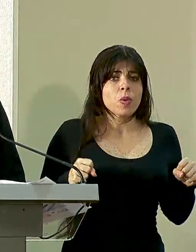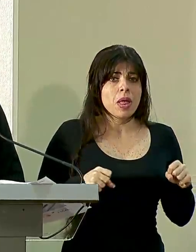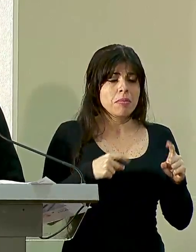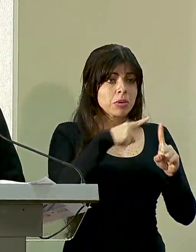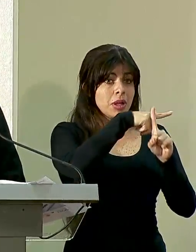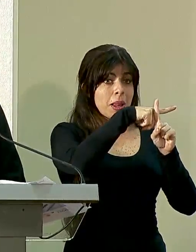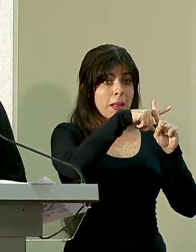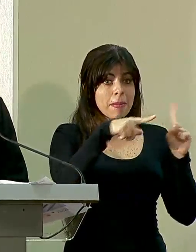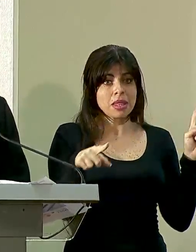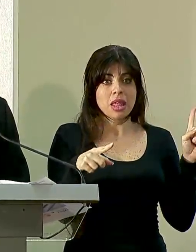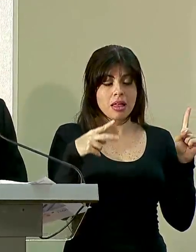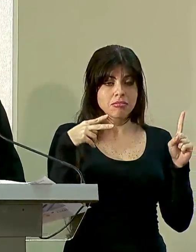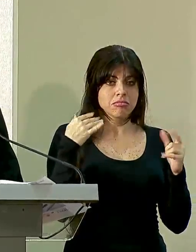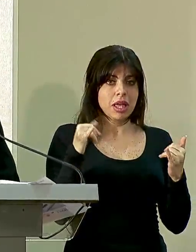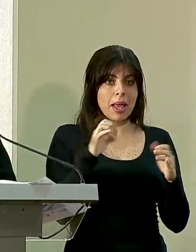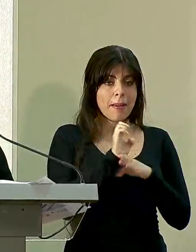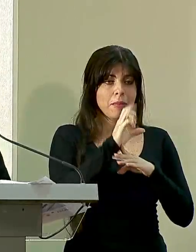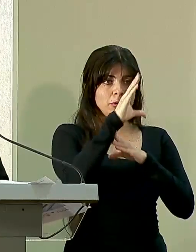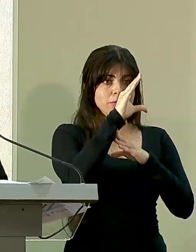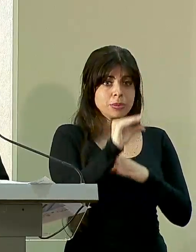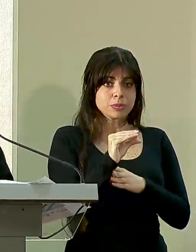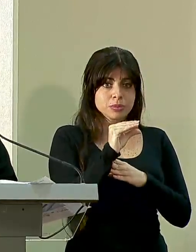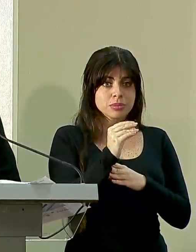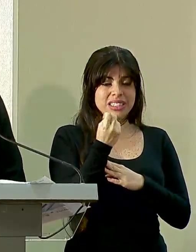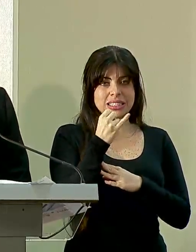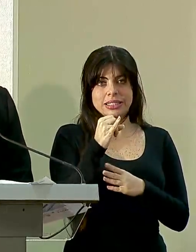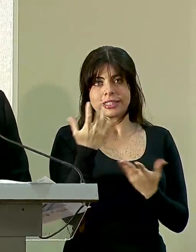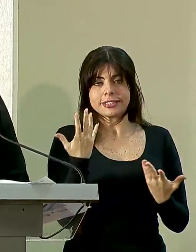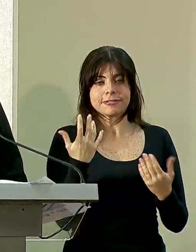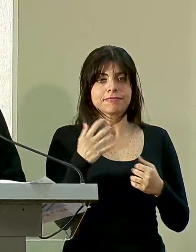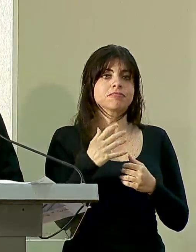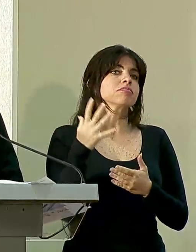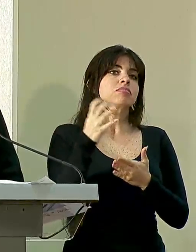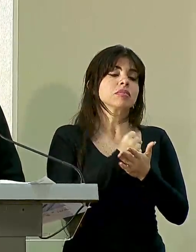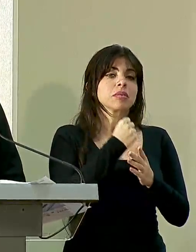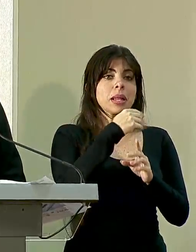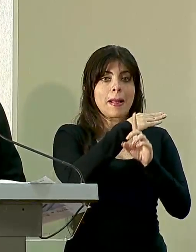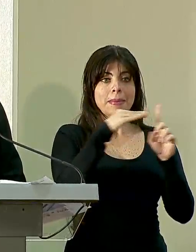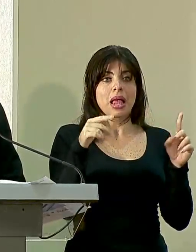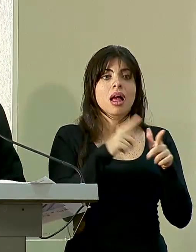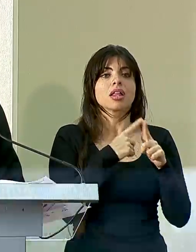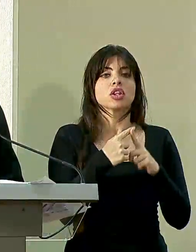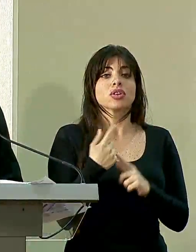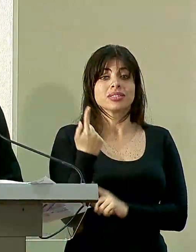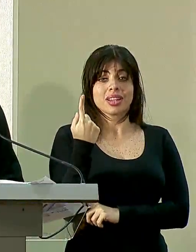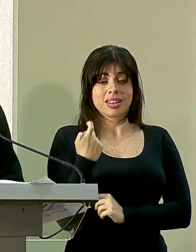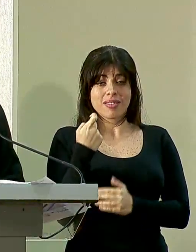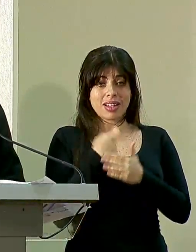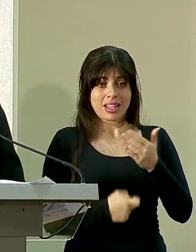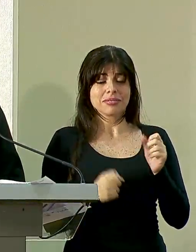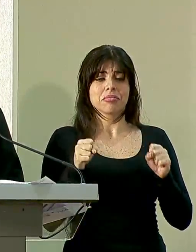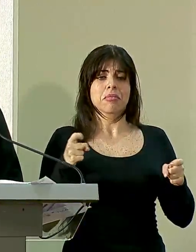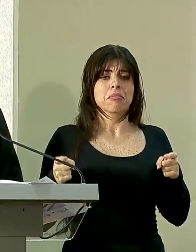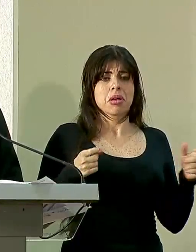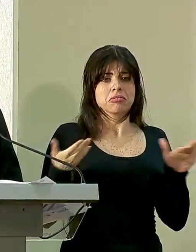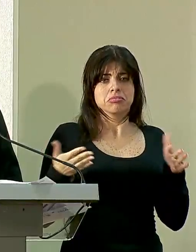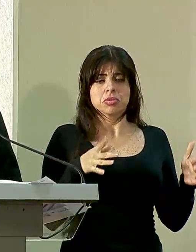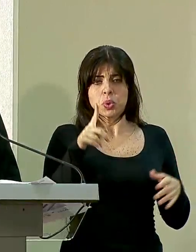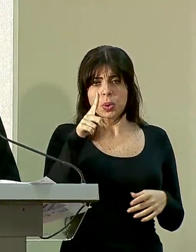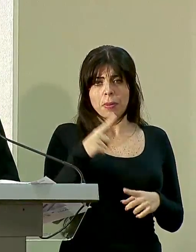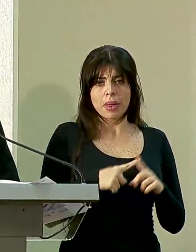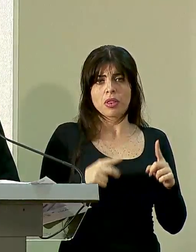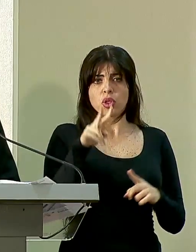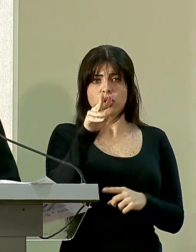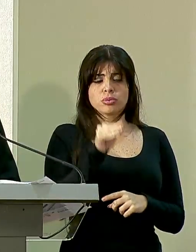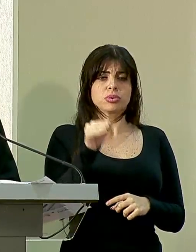la mitad en un escenario en donde el recorte fuera de la mitad, tendríamos un déficit muy manejable cercano al